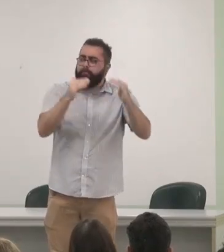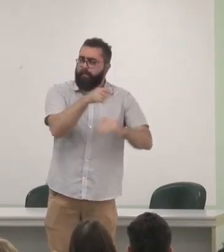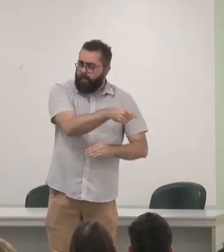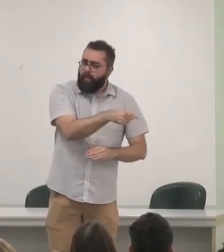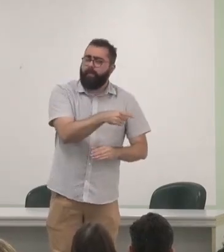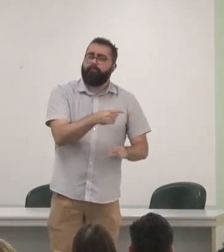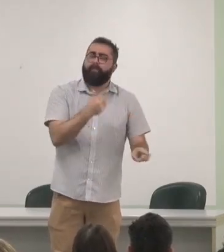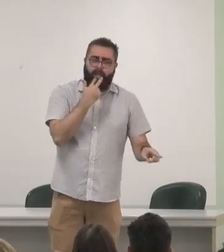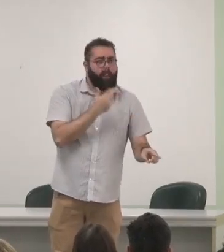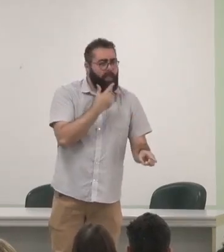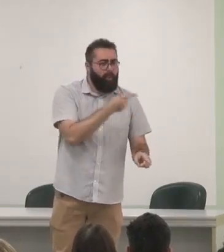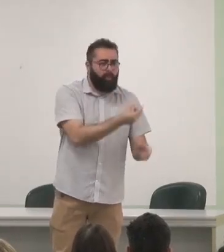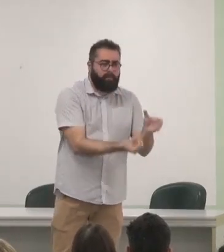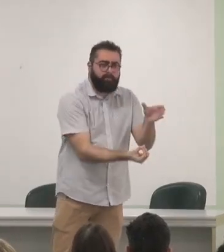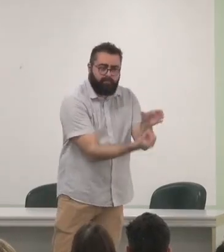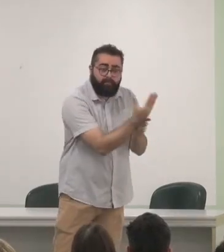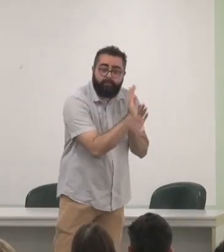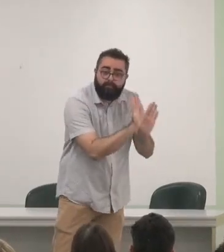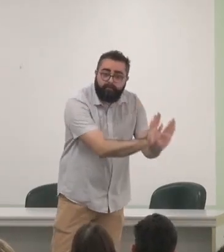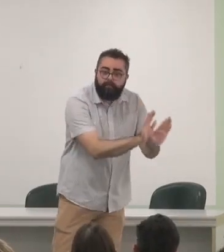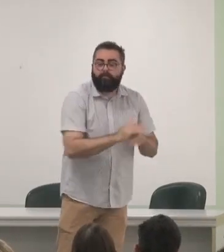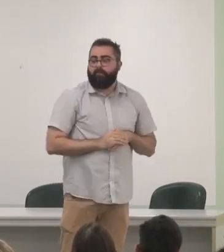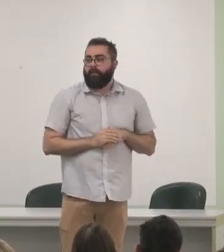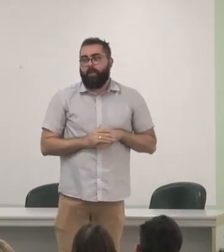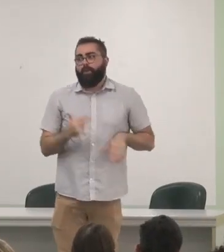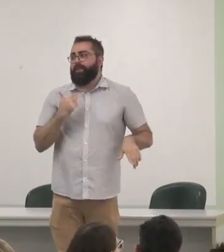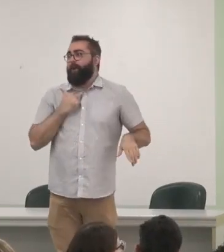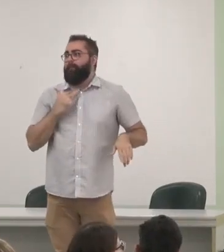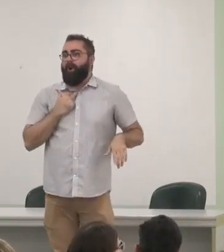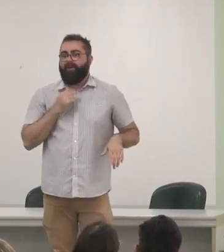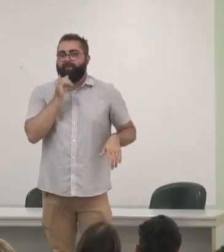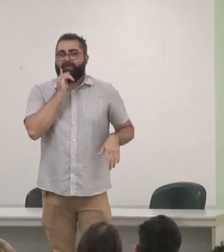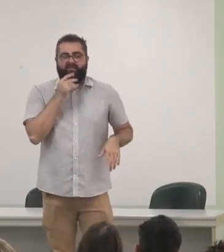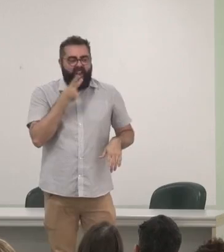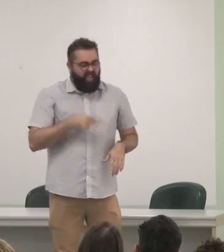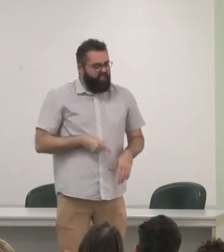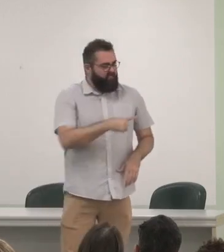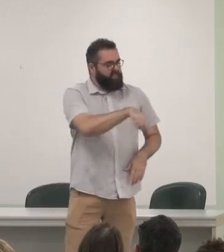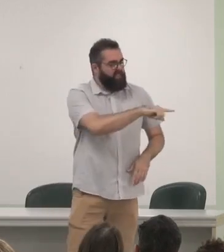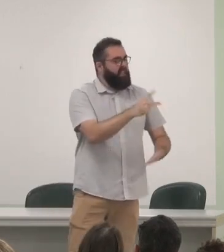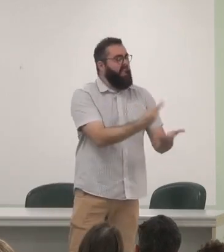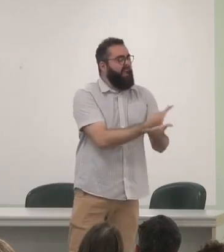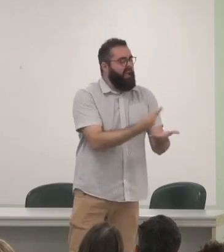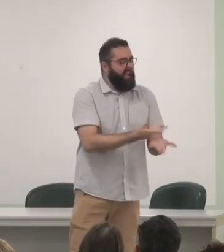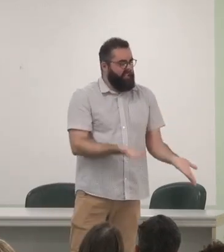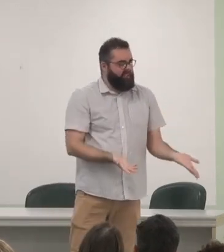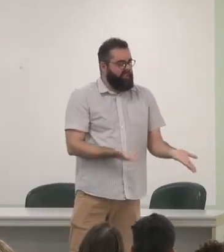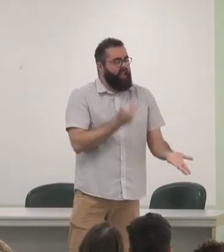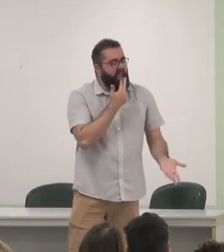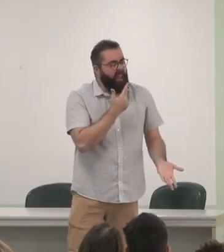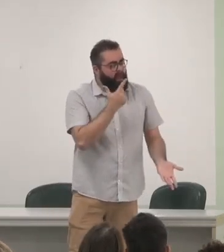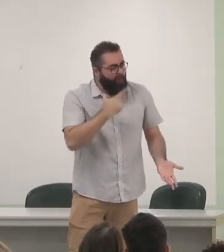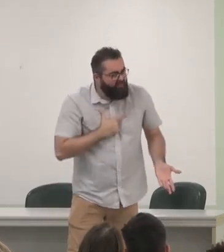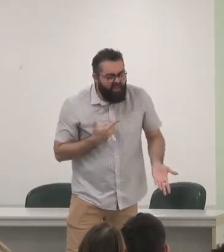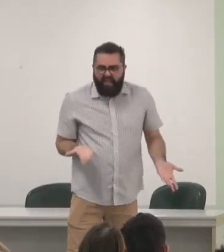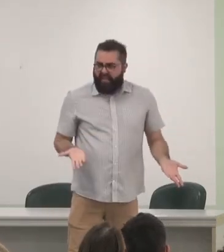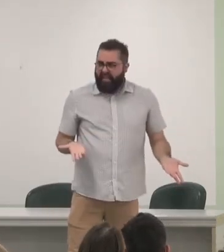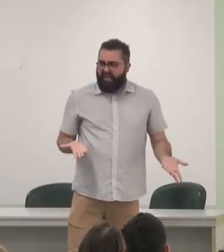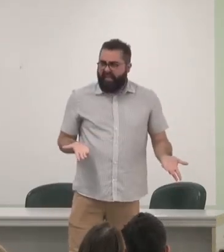É importante que a gente respeite essa língua enquanto uma língua emergente, né? Dizer que eles estão